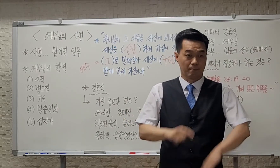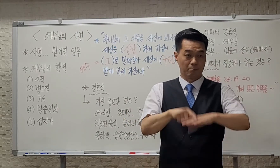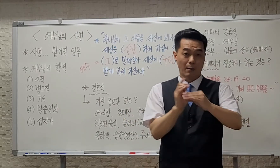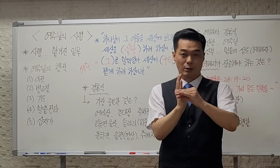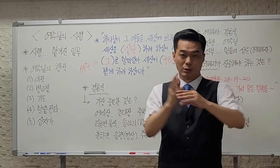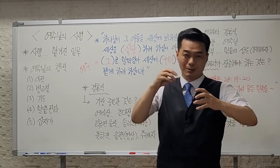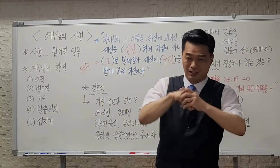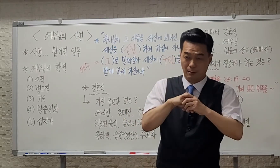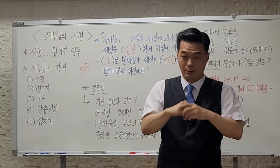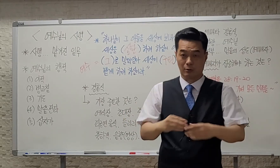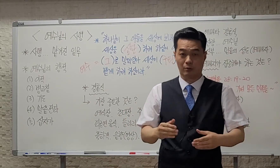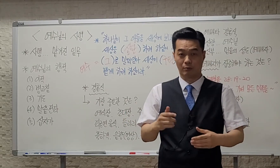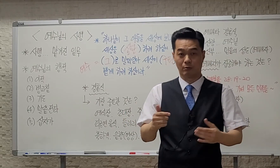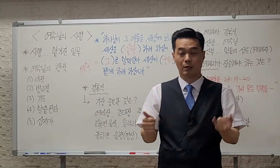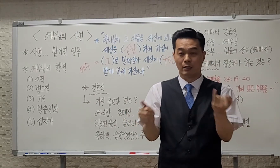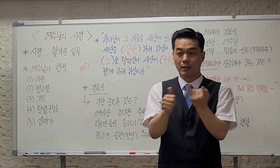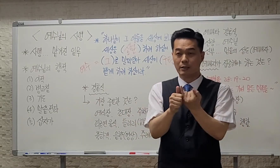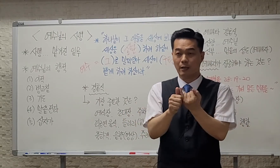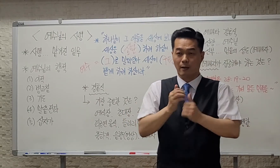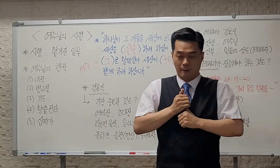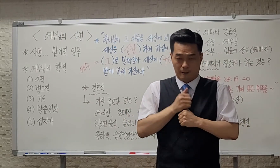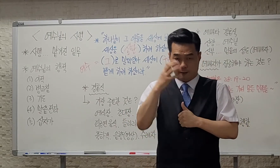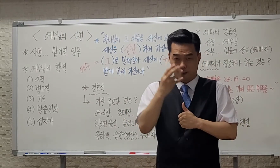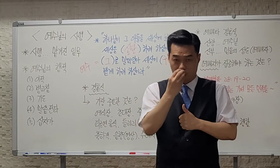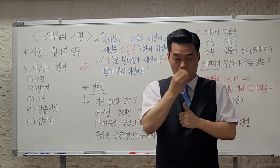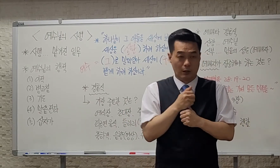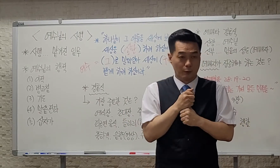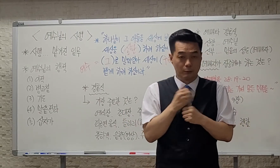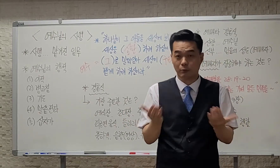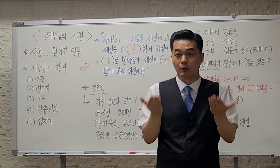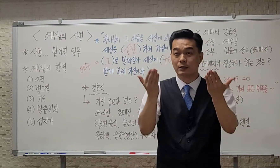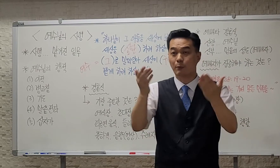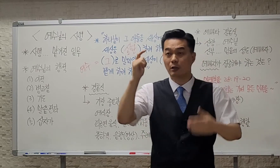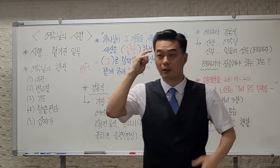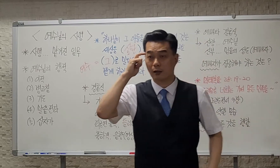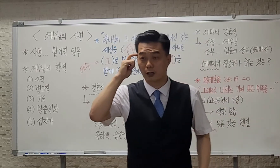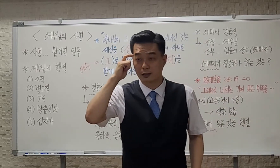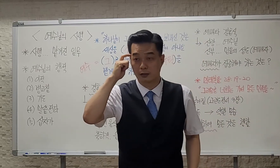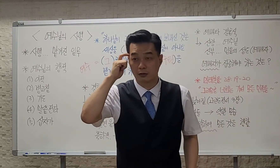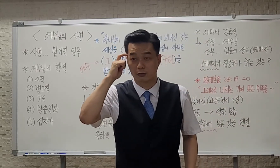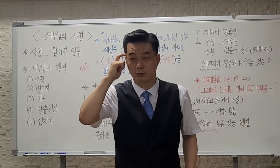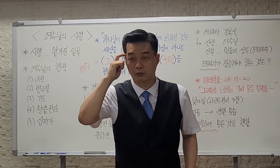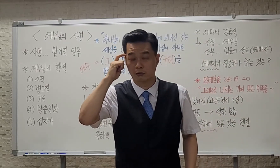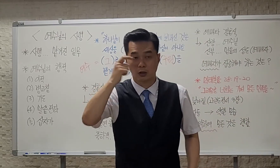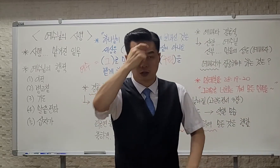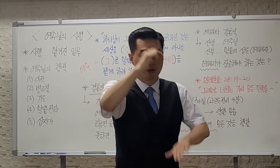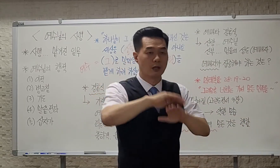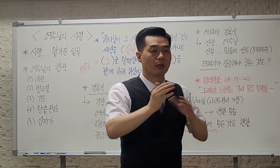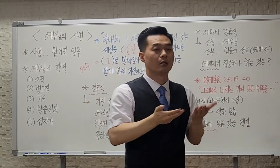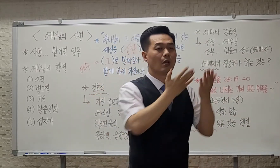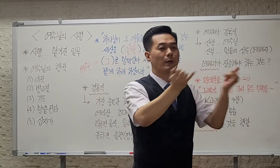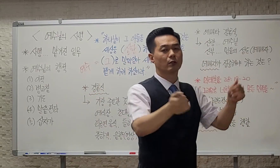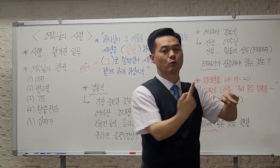마음의 중심을 다 담아서 예식에 거룩한 모습으로 참여해야 된다 생각하잖아요. 근데 예배자도